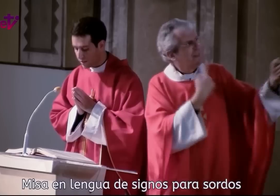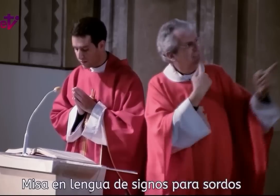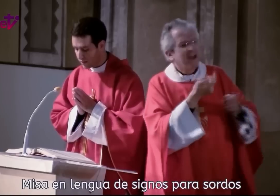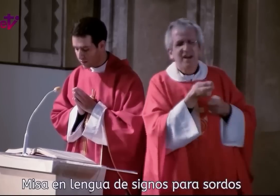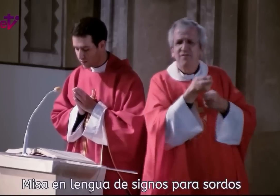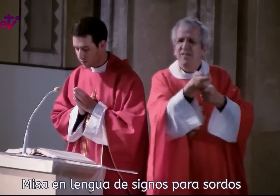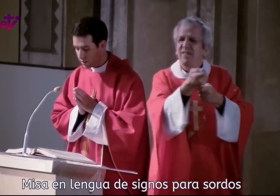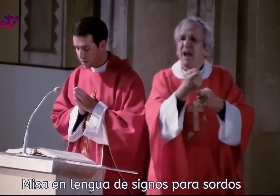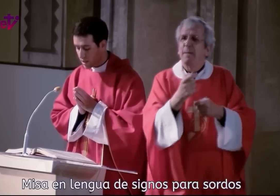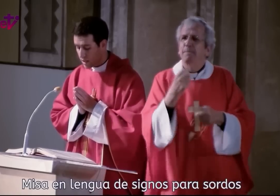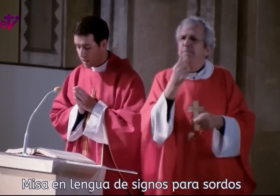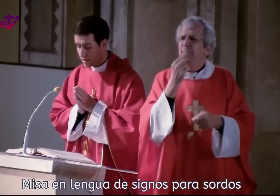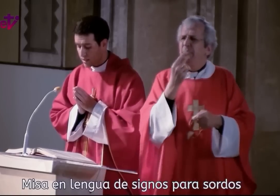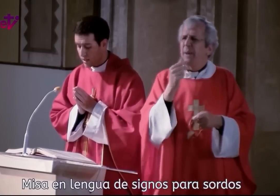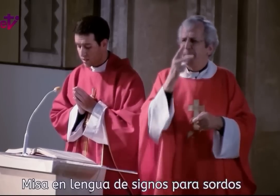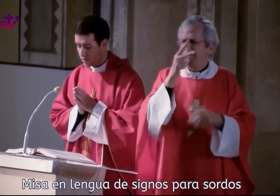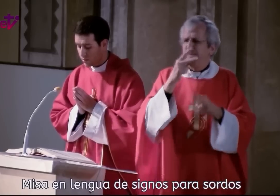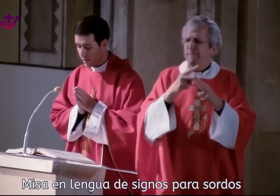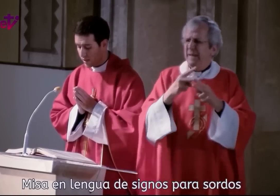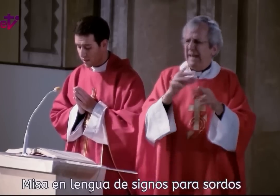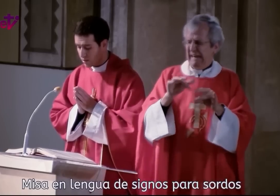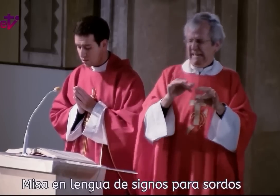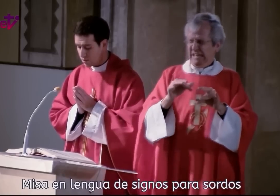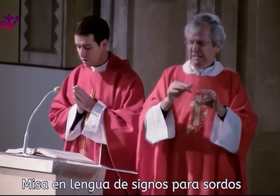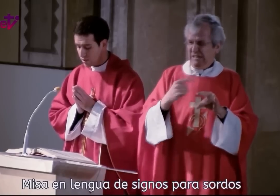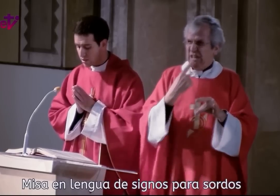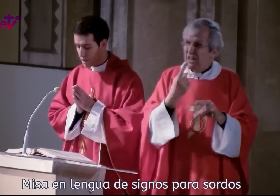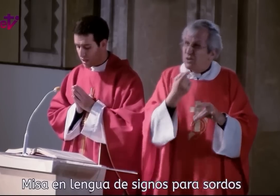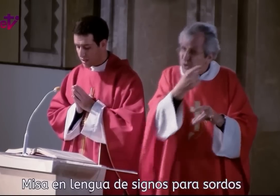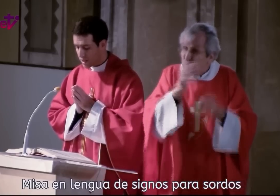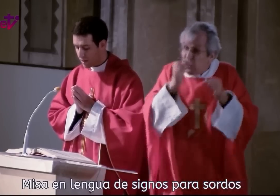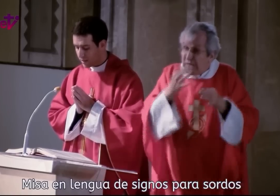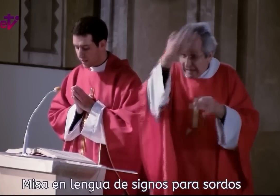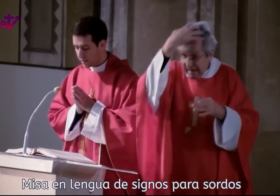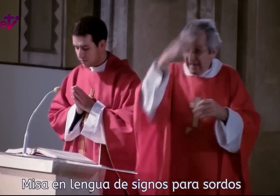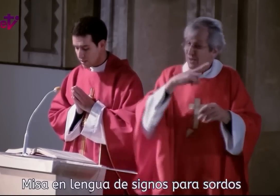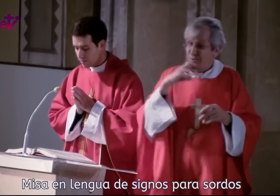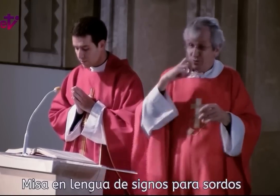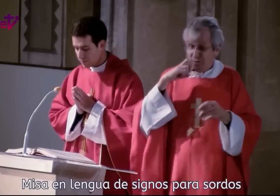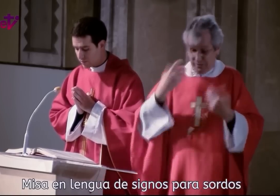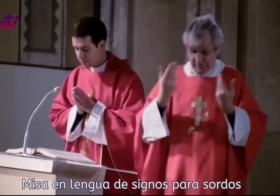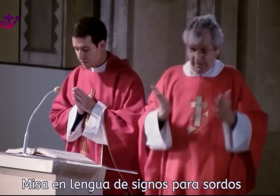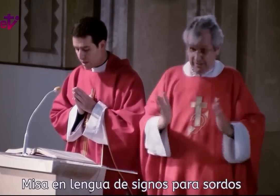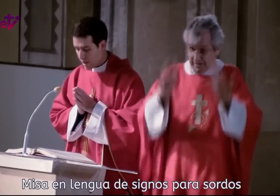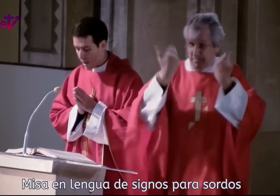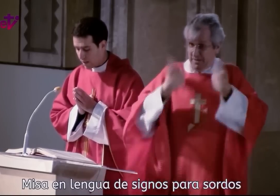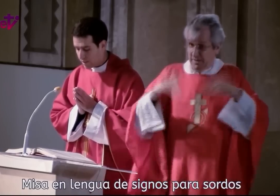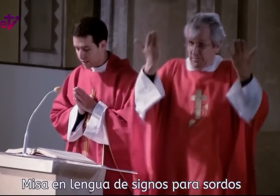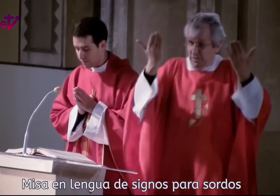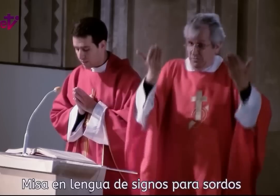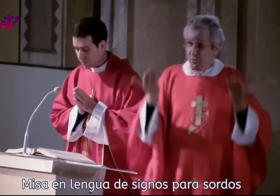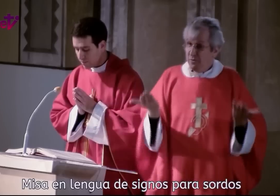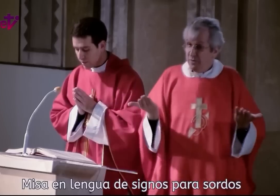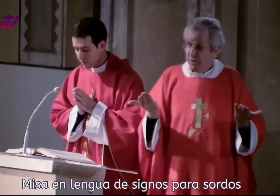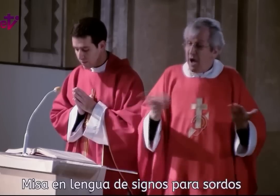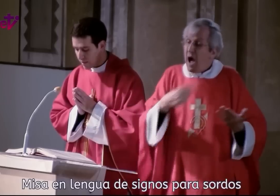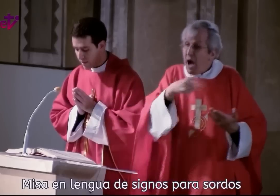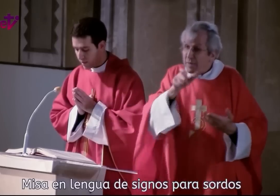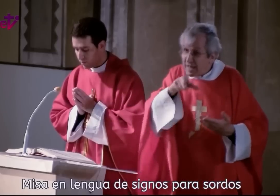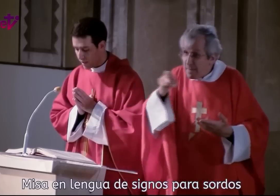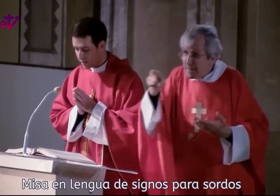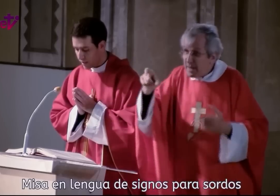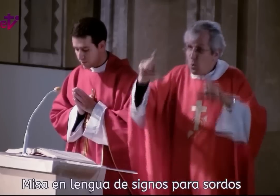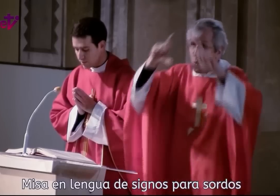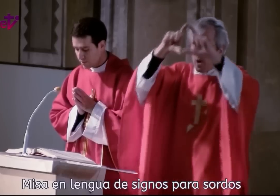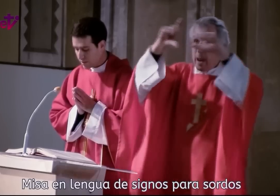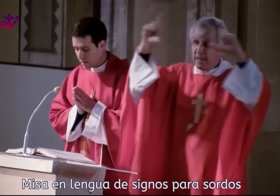vinagre, diciendo: «Si eres tú el rey de los judíos, sálvate a ti mismo». Había también por encima de